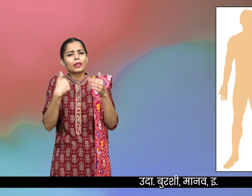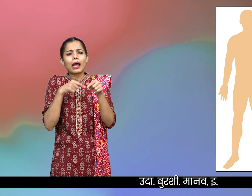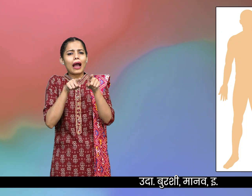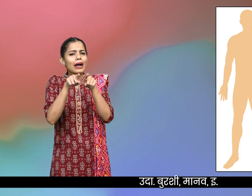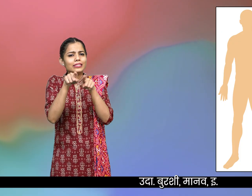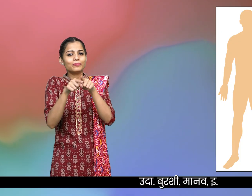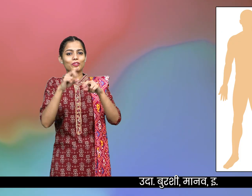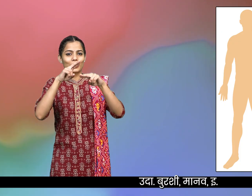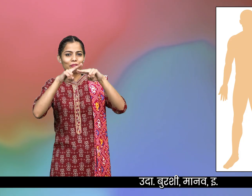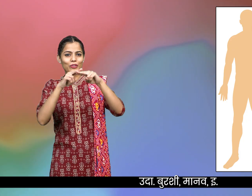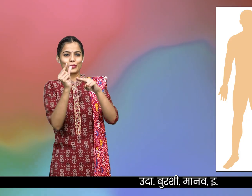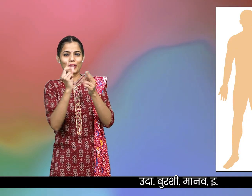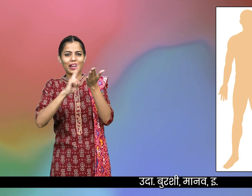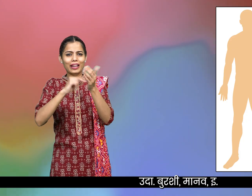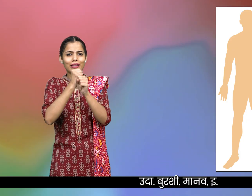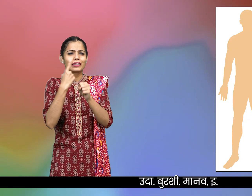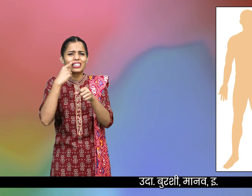उदाहरण बुरशी, मानव इत्यादी.